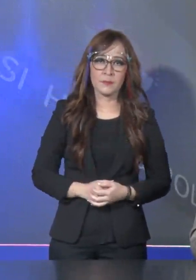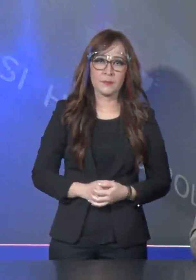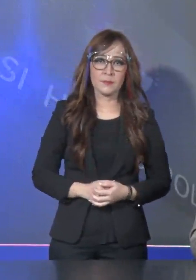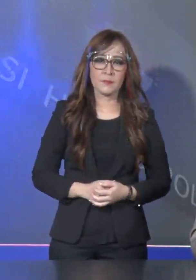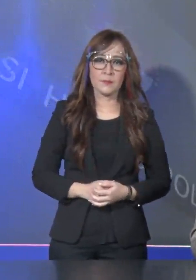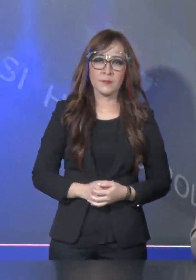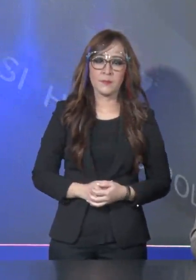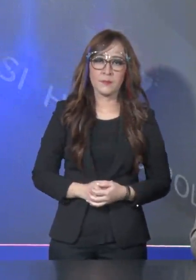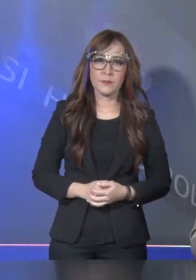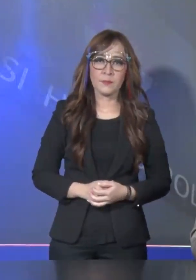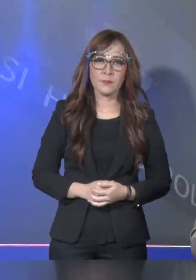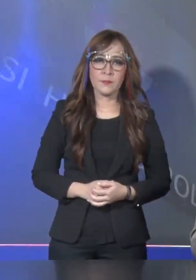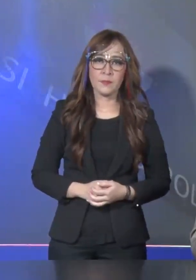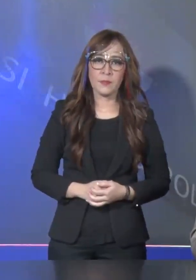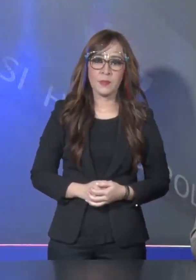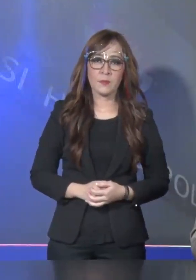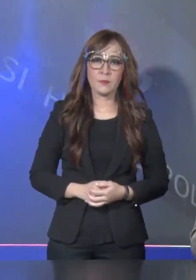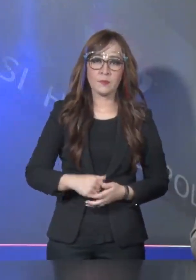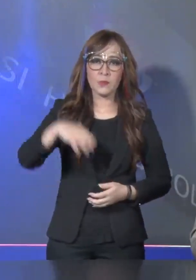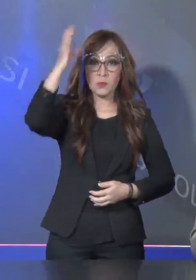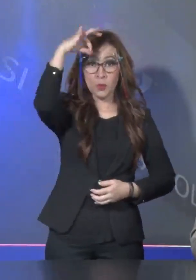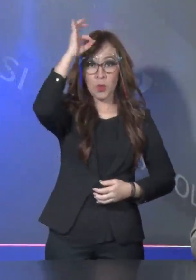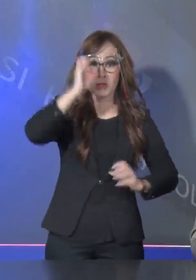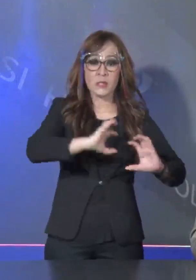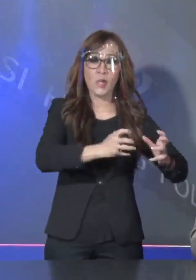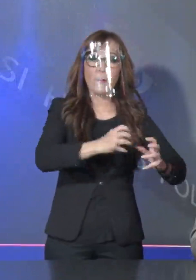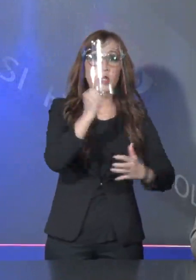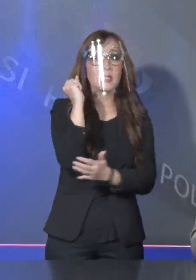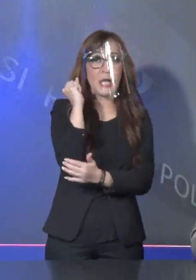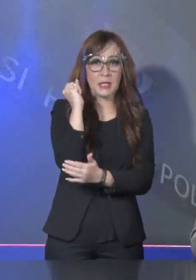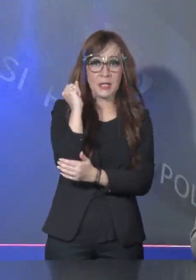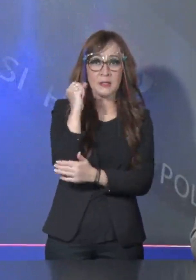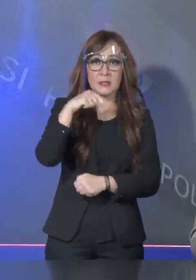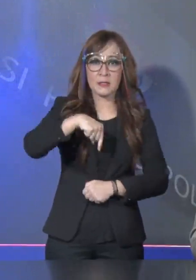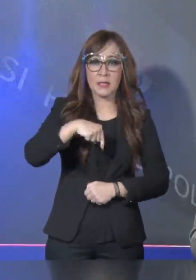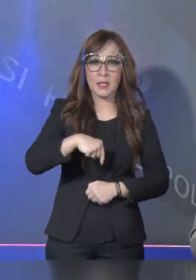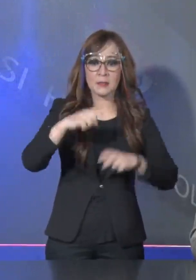seperti kita ketahui bersama, Bareskrim Polri sedang menindaklanjuti,